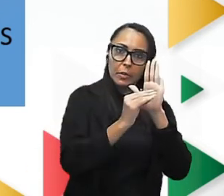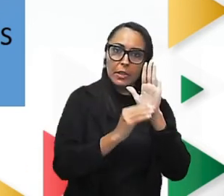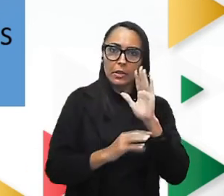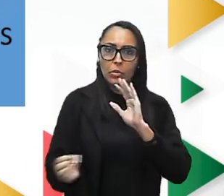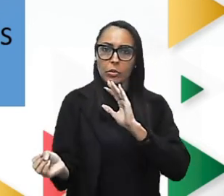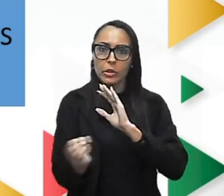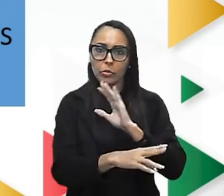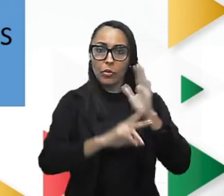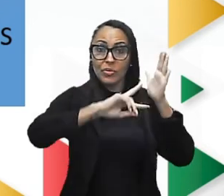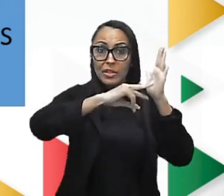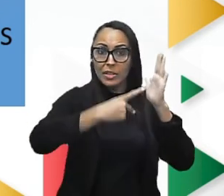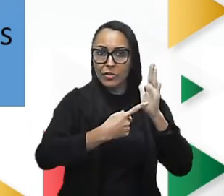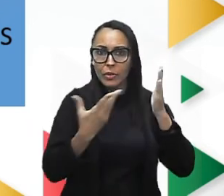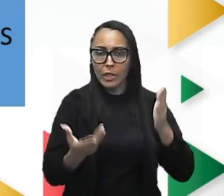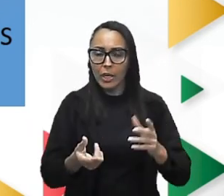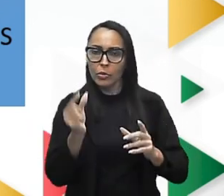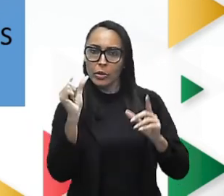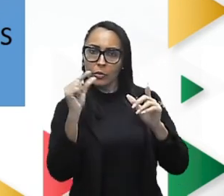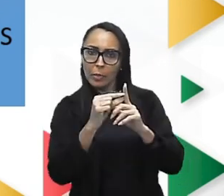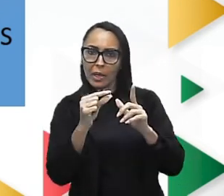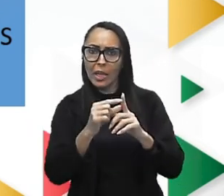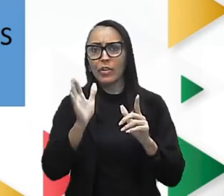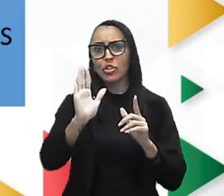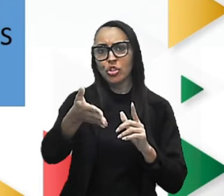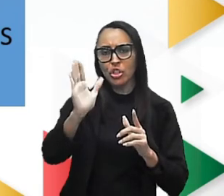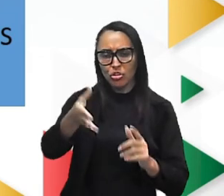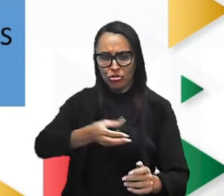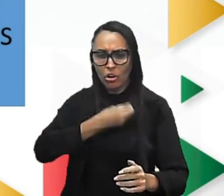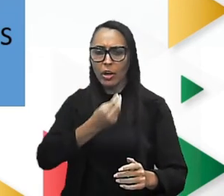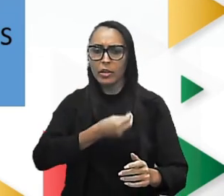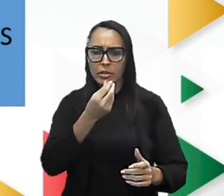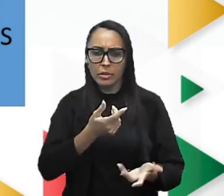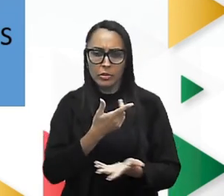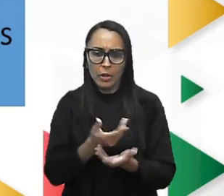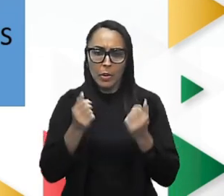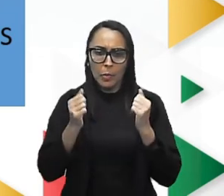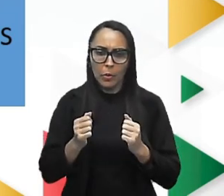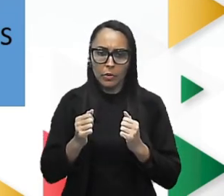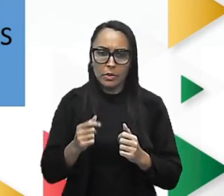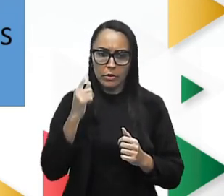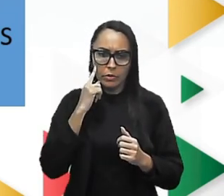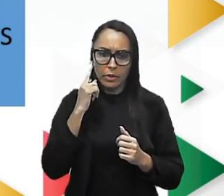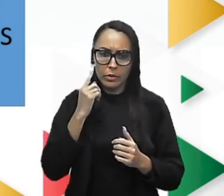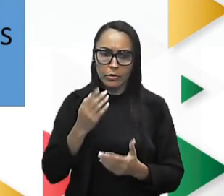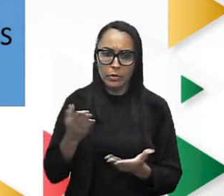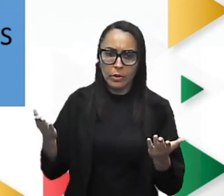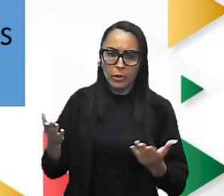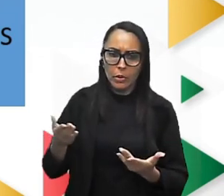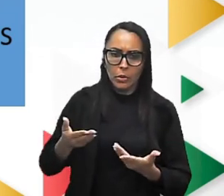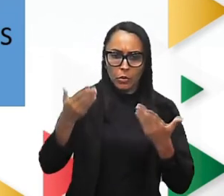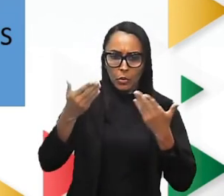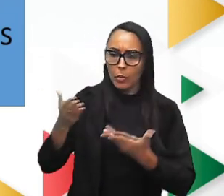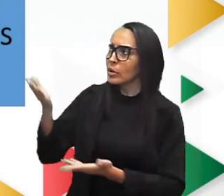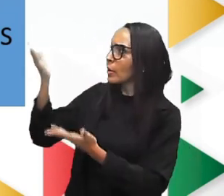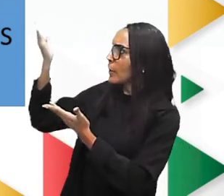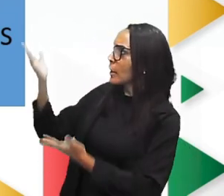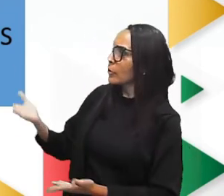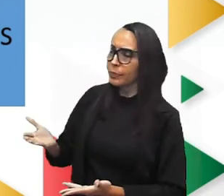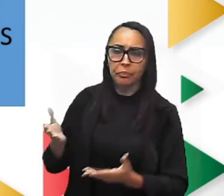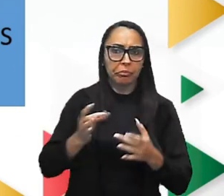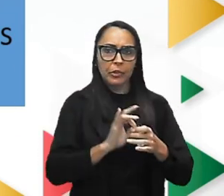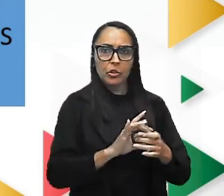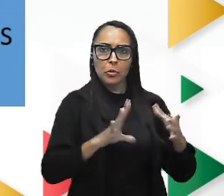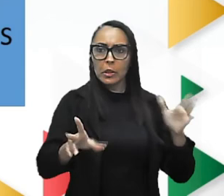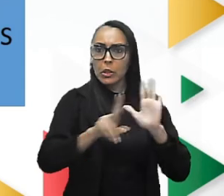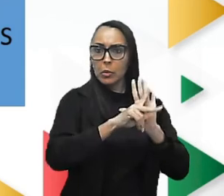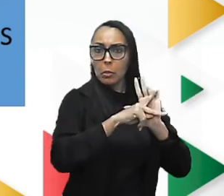uma palavra já existente. Pode-se usar fruto de um comportamento espontâneo próprio do ser